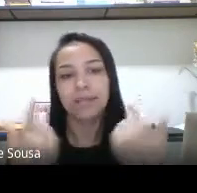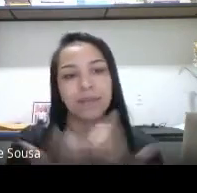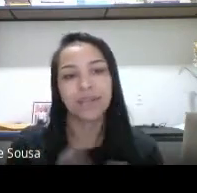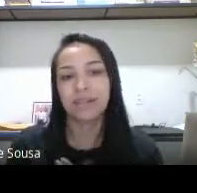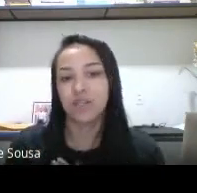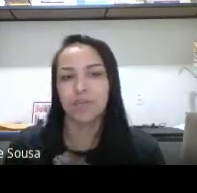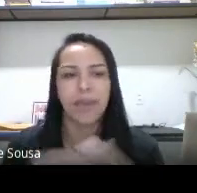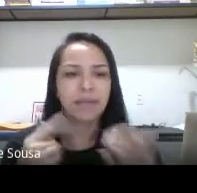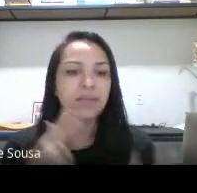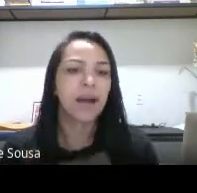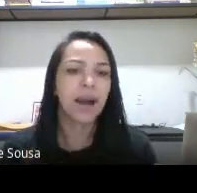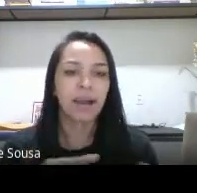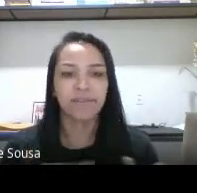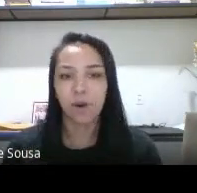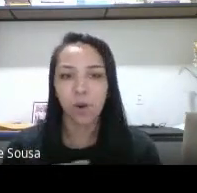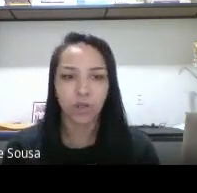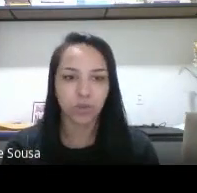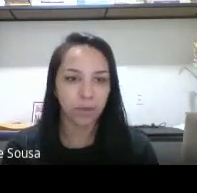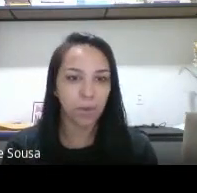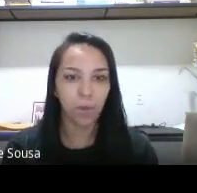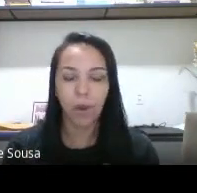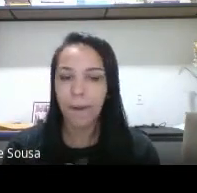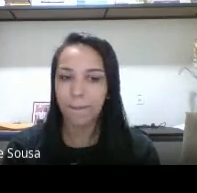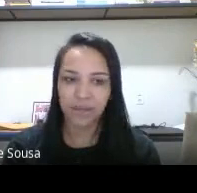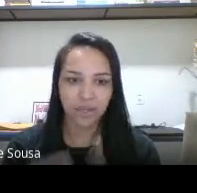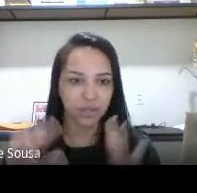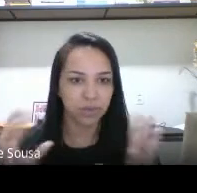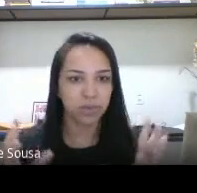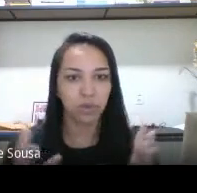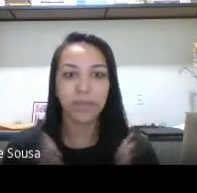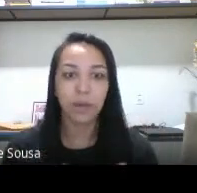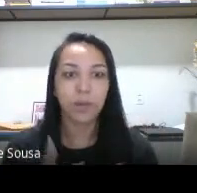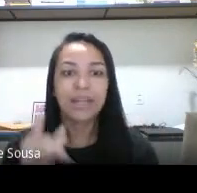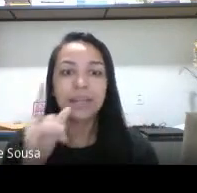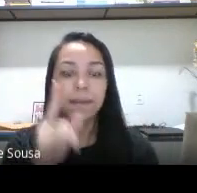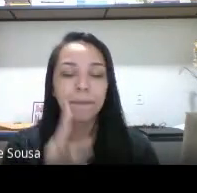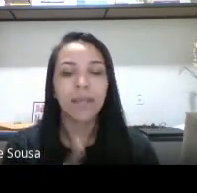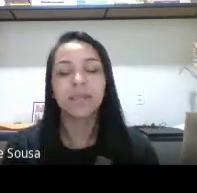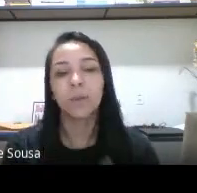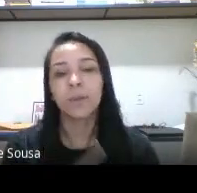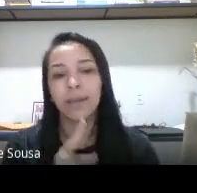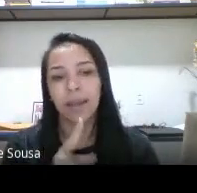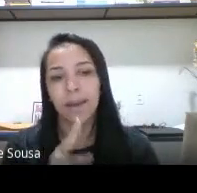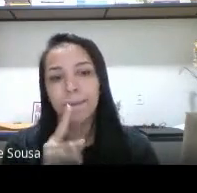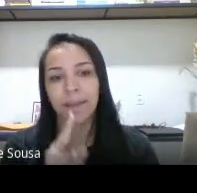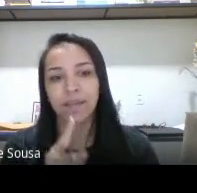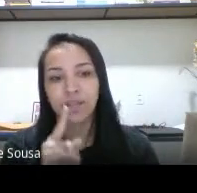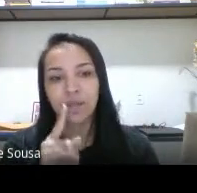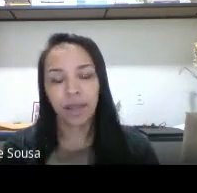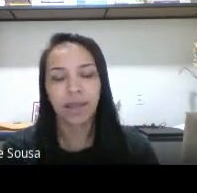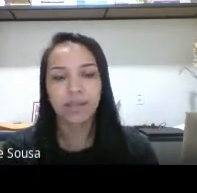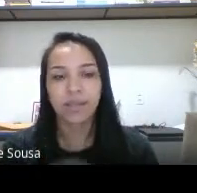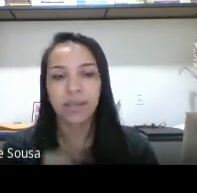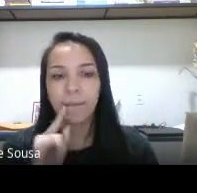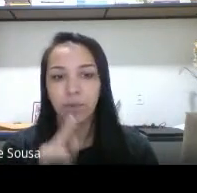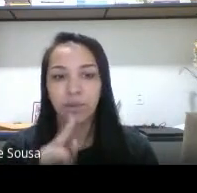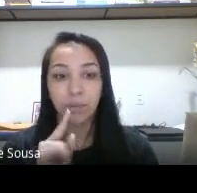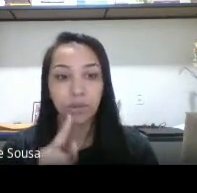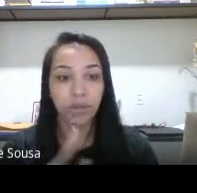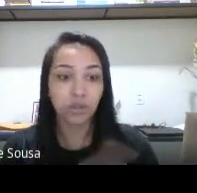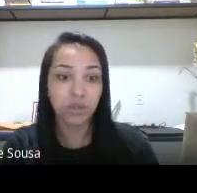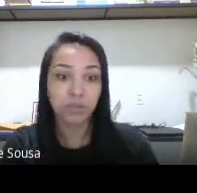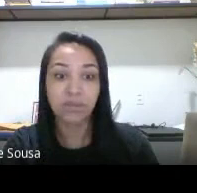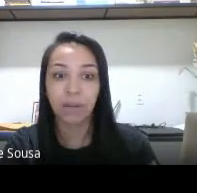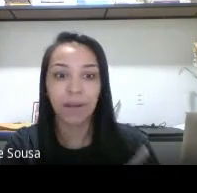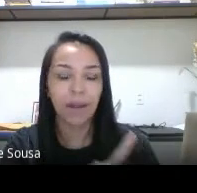para expressar sentimentos, raiva, ódio, amor, paixão, ciúme, não. Também são gramaticais e é muito